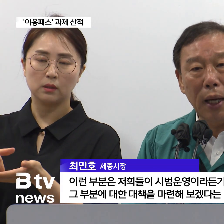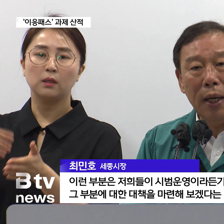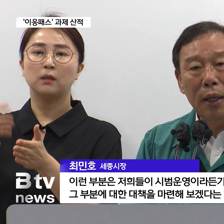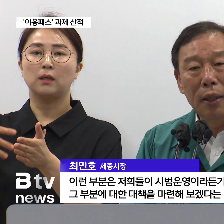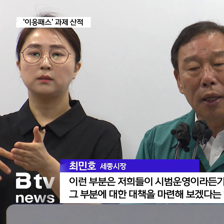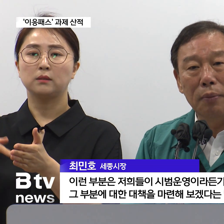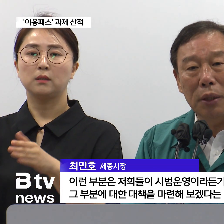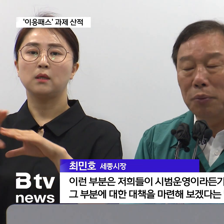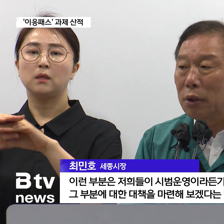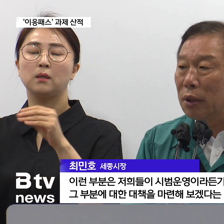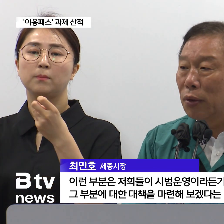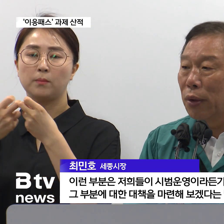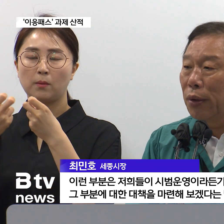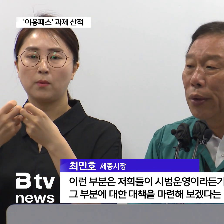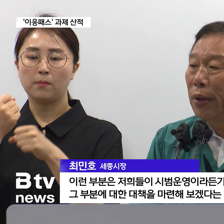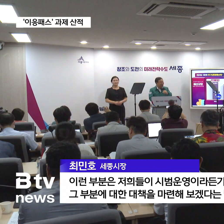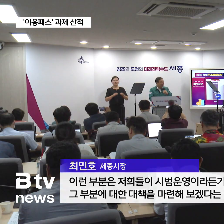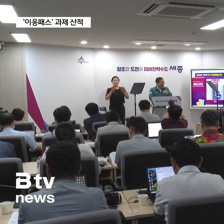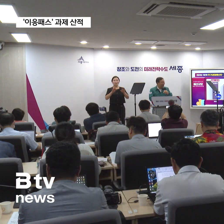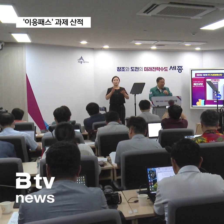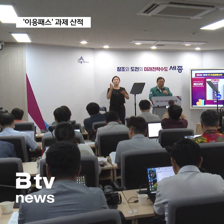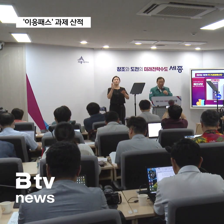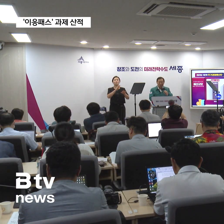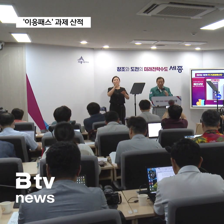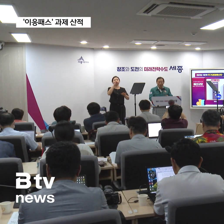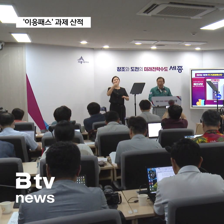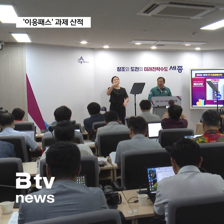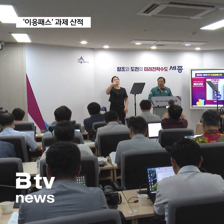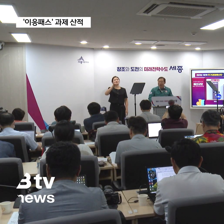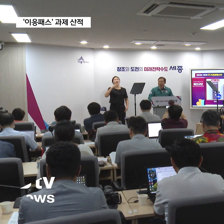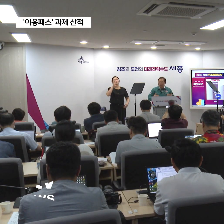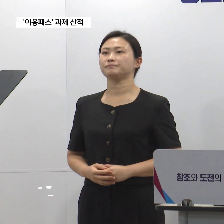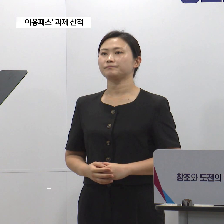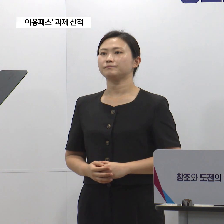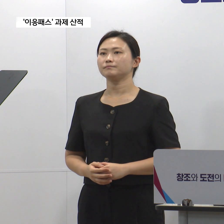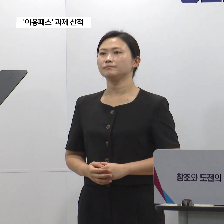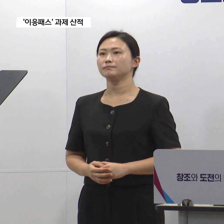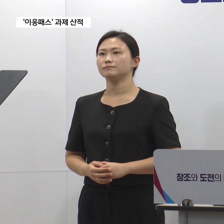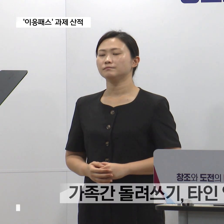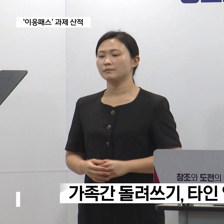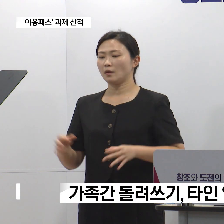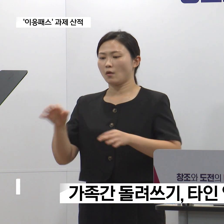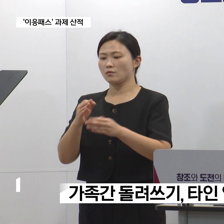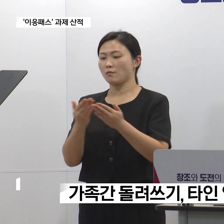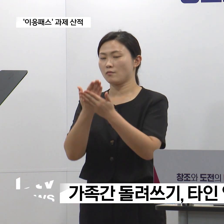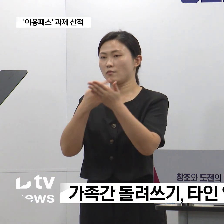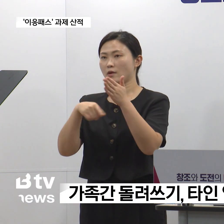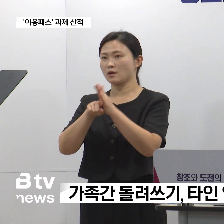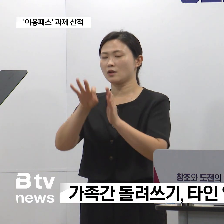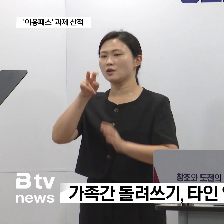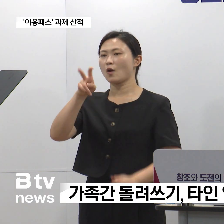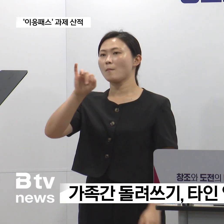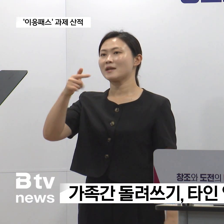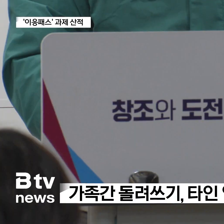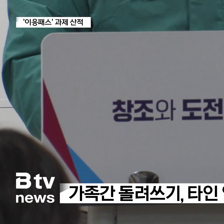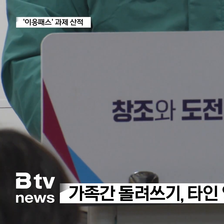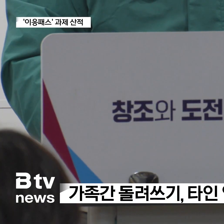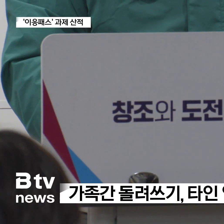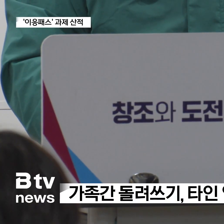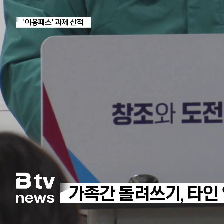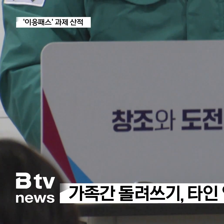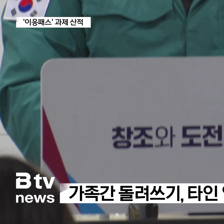마련해 보겠다라는 말씀을 드리고요 이응 패스를 나눠쓰는 이른바 돌려 쓰기도 우려되는 대목입니다